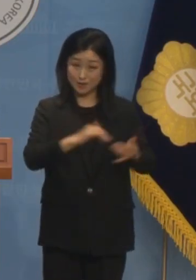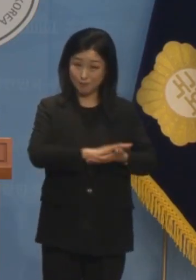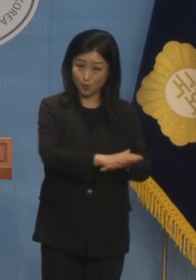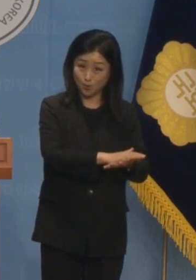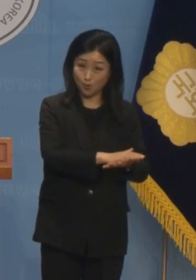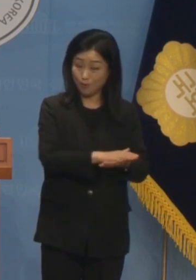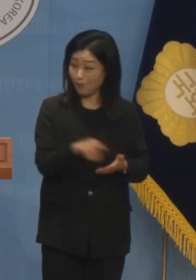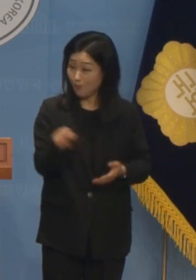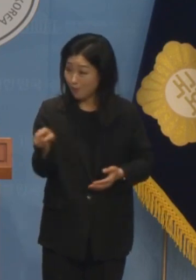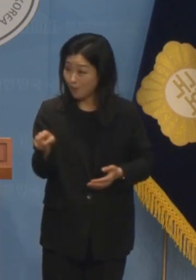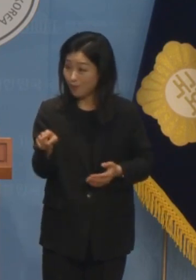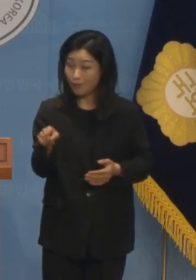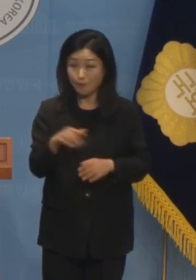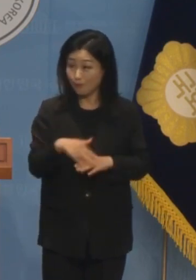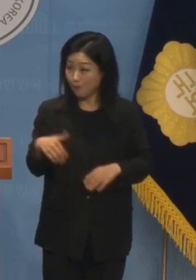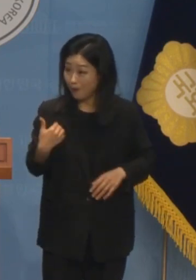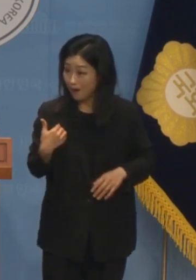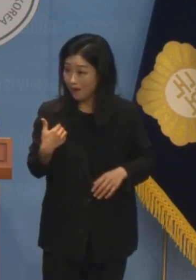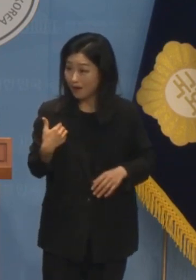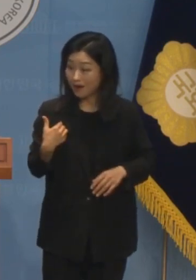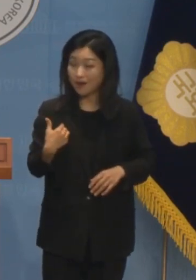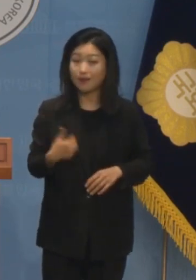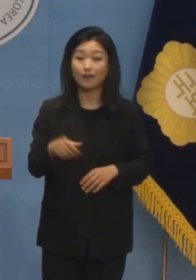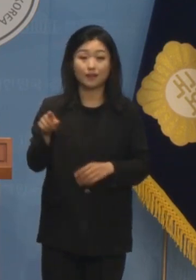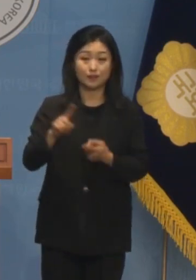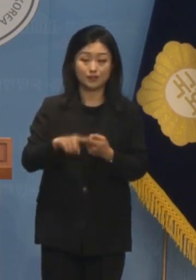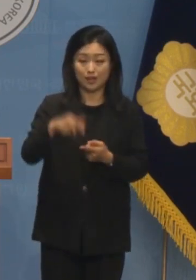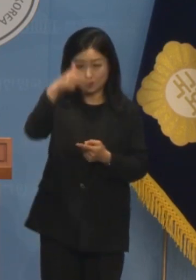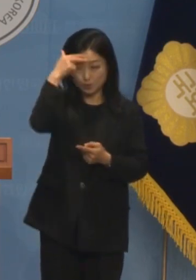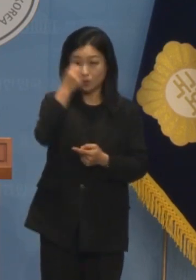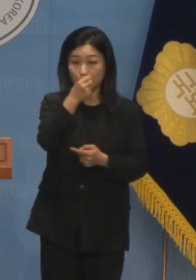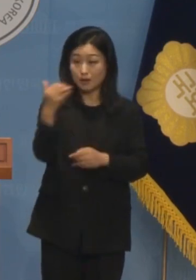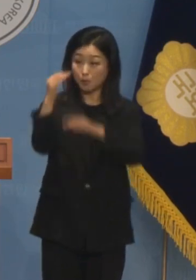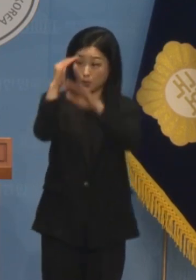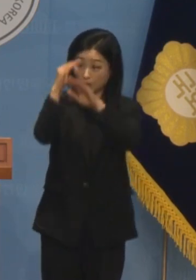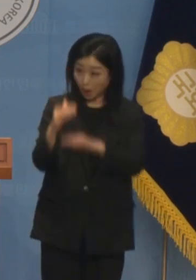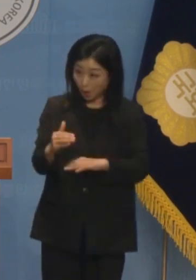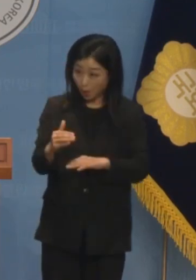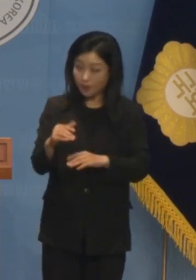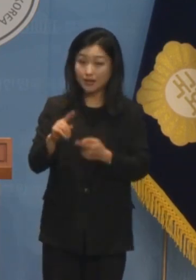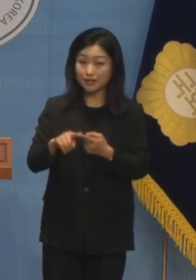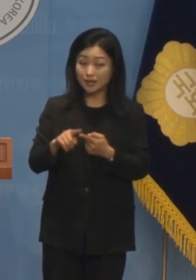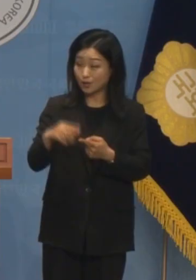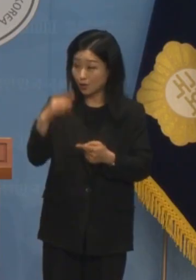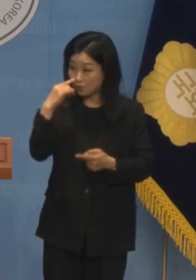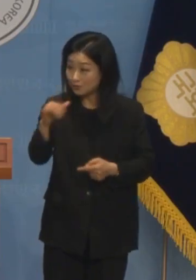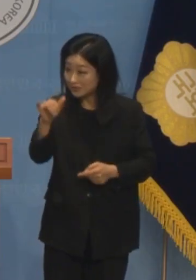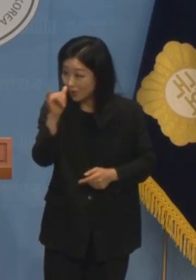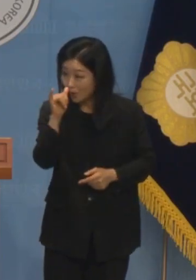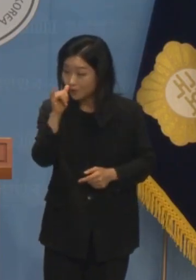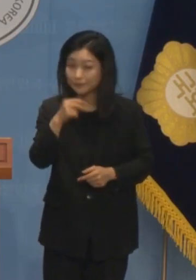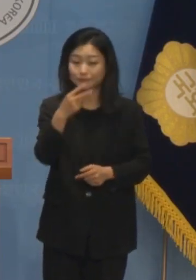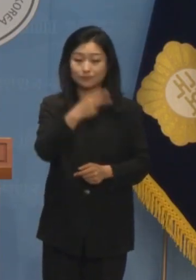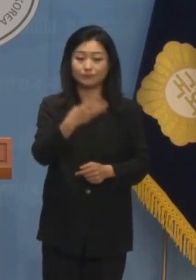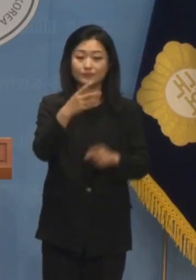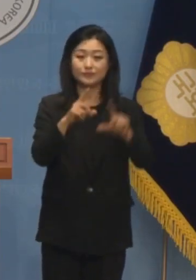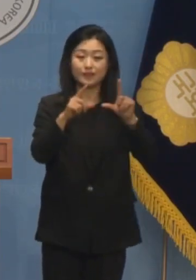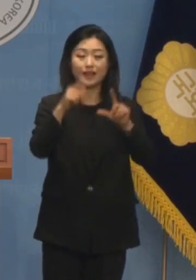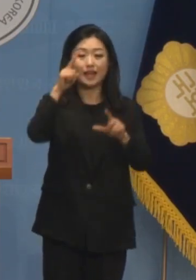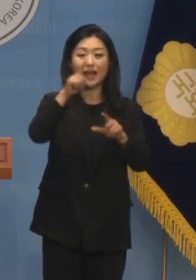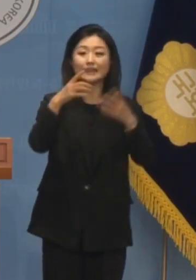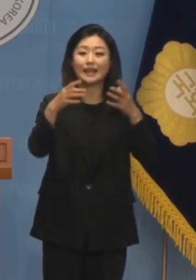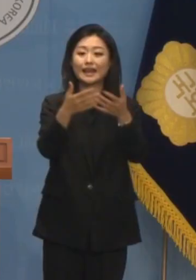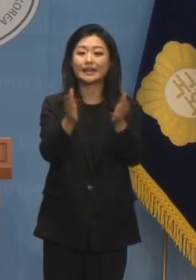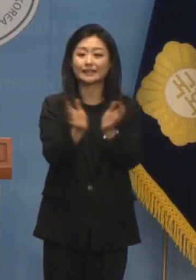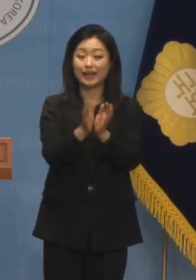어떤 것인지 그에 대해 조선일보의 보도 태도는 어땠는지 알고 싶다면 2004년 한나라당